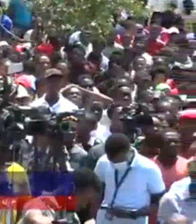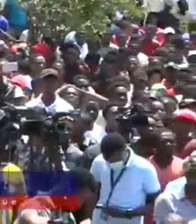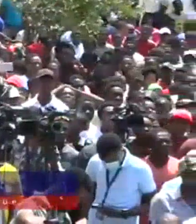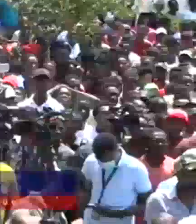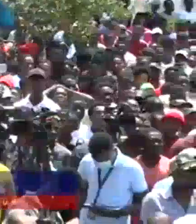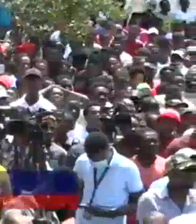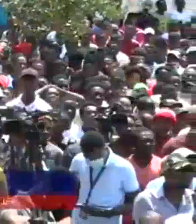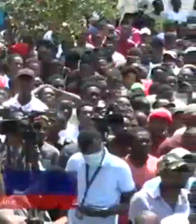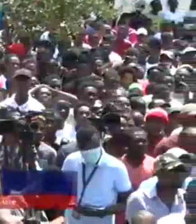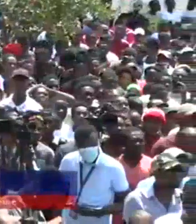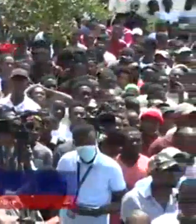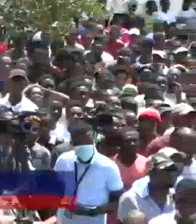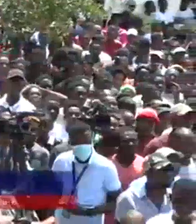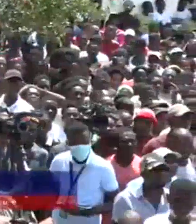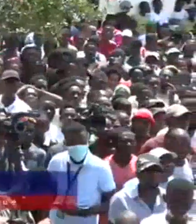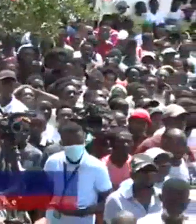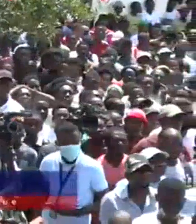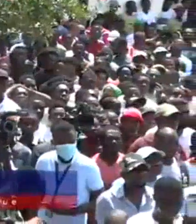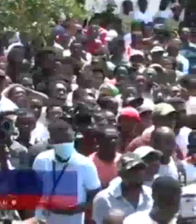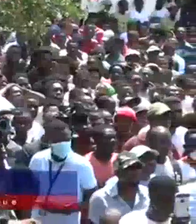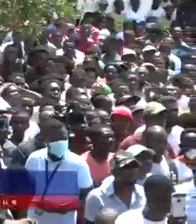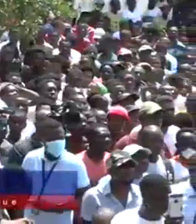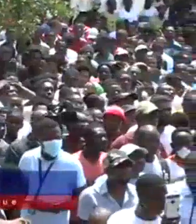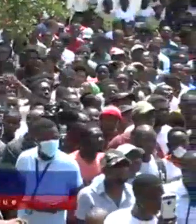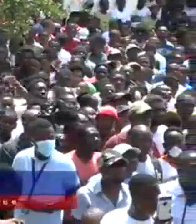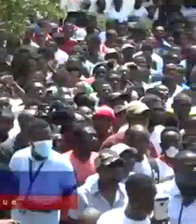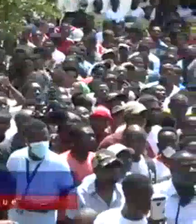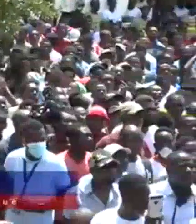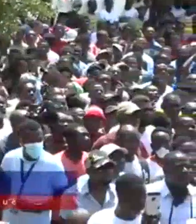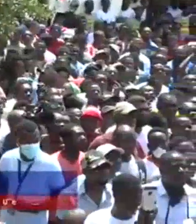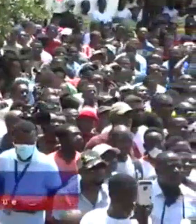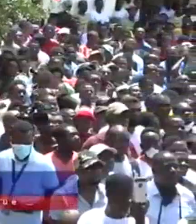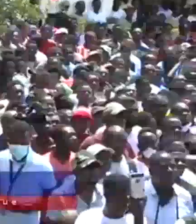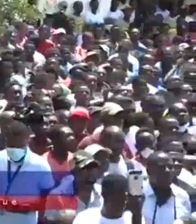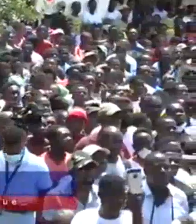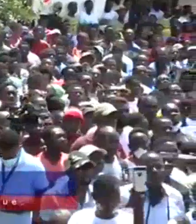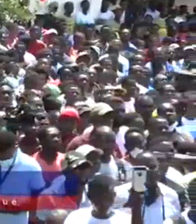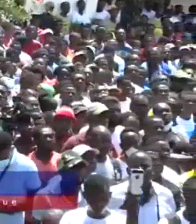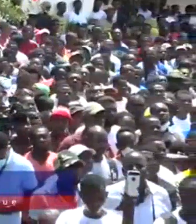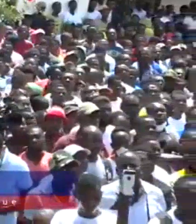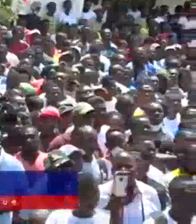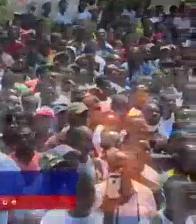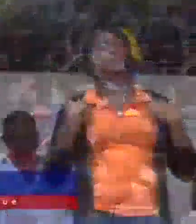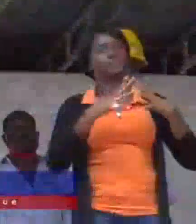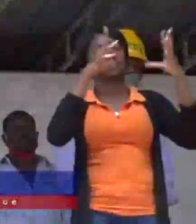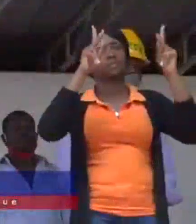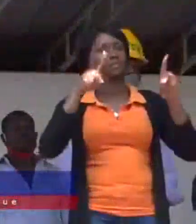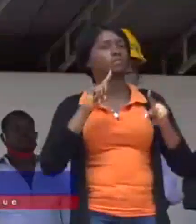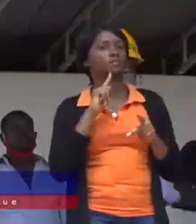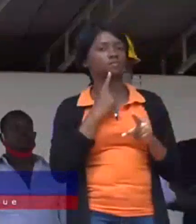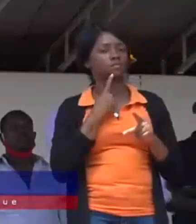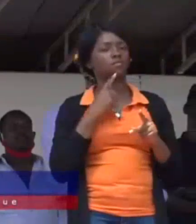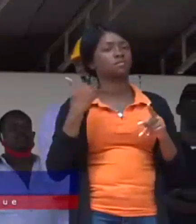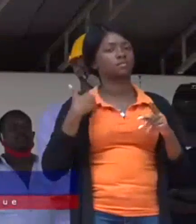de monde. Balé bien, monde sérieux, monde qui est capable. Parce qu'on cap charger monde sérieux là-dedans. On cap